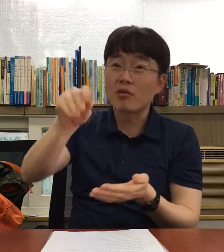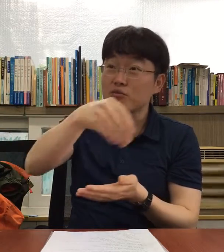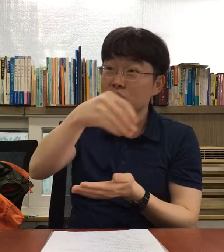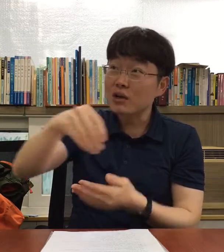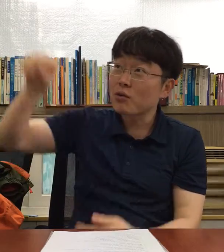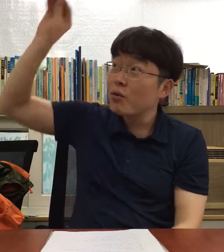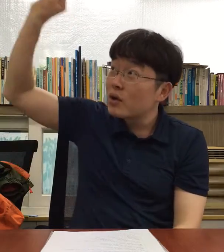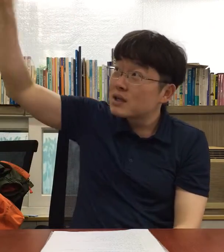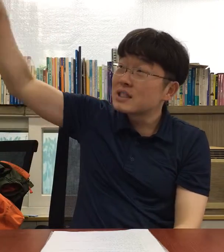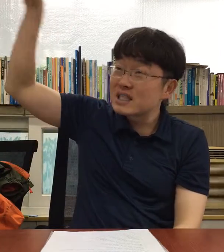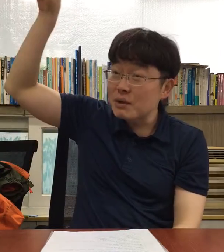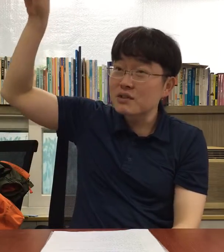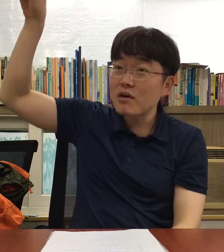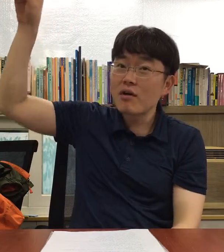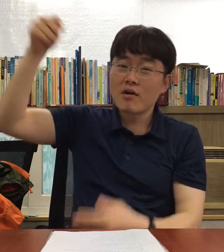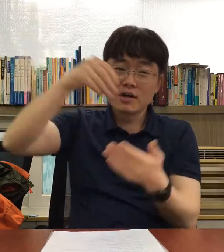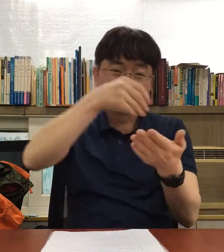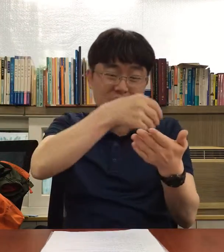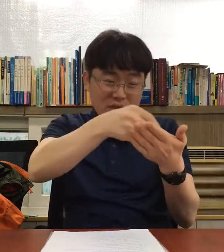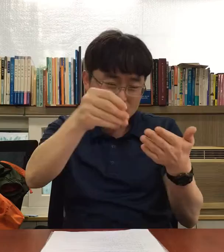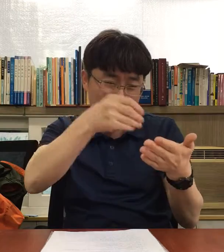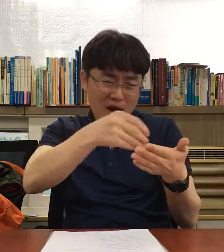붓 갖고 집어서 그림을 싹